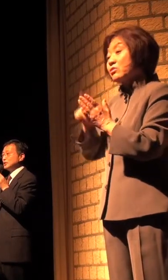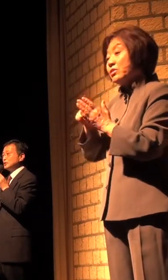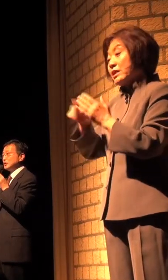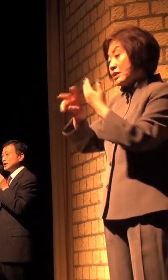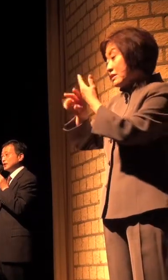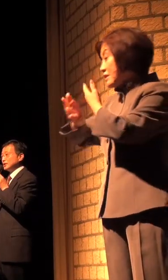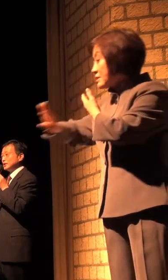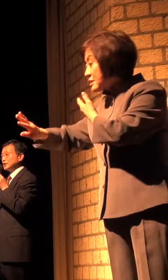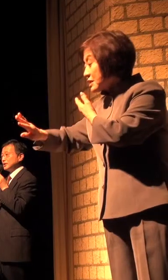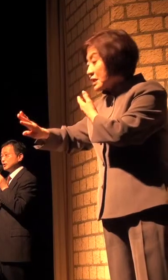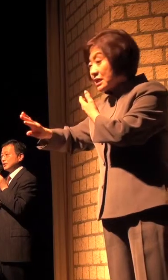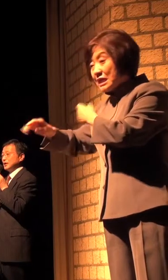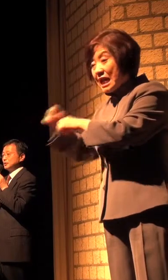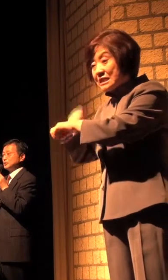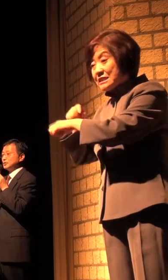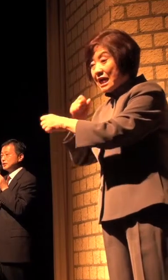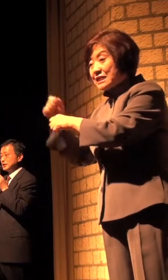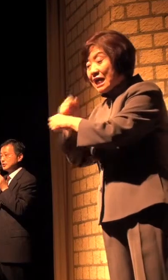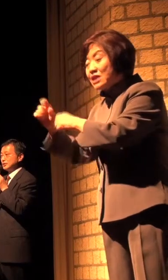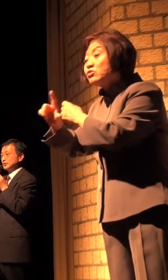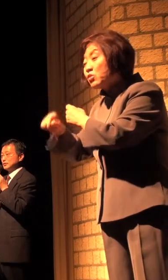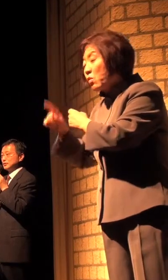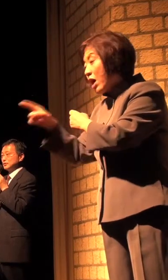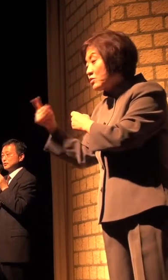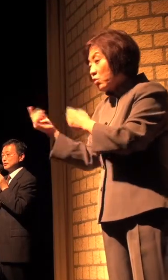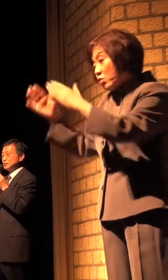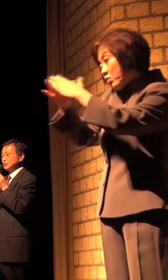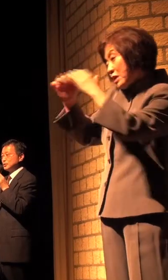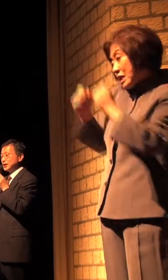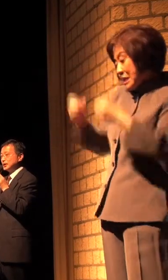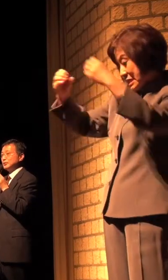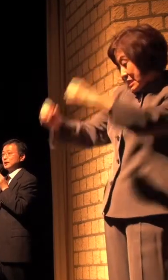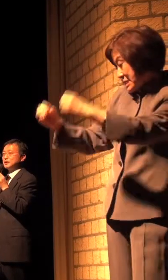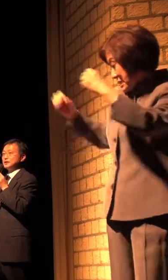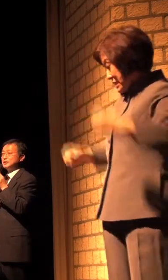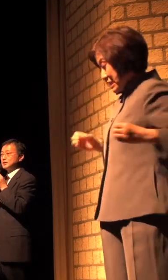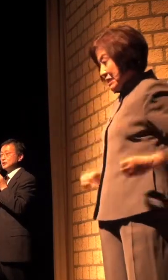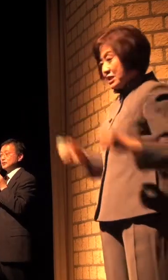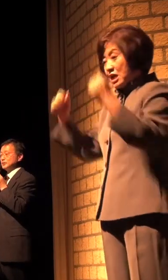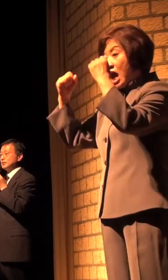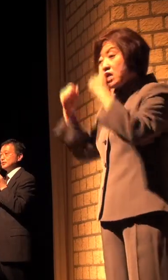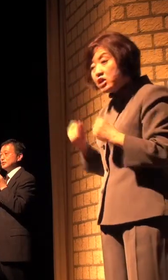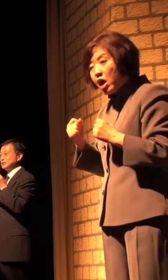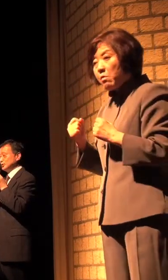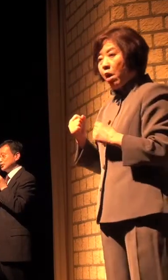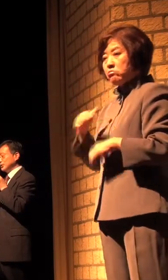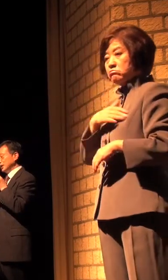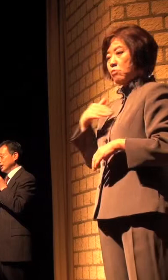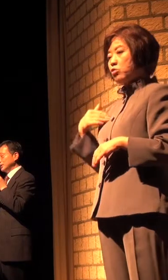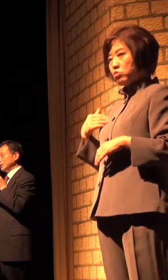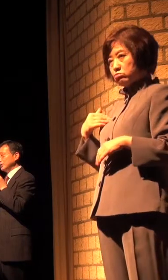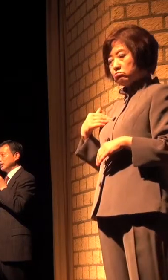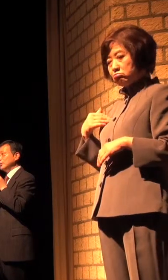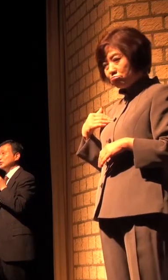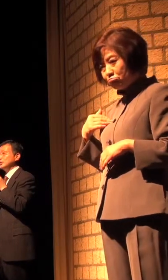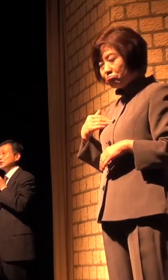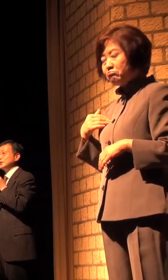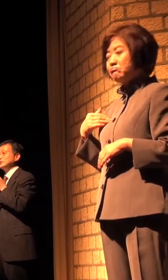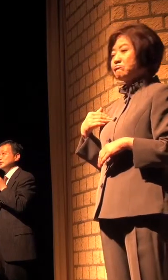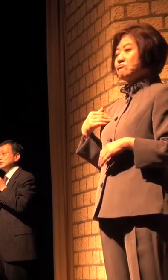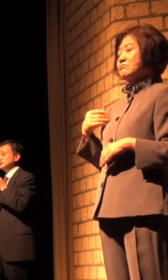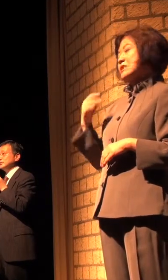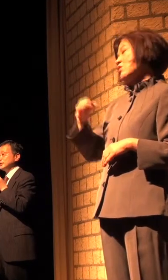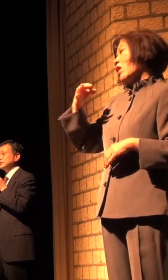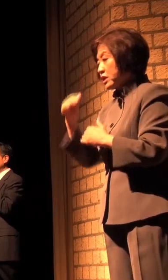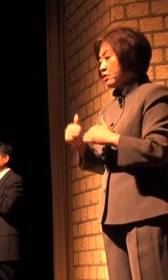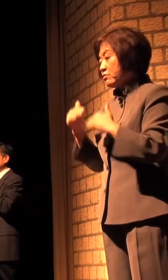に逃げる余裕がない時はそこに逃げると、そこに入れば助かるというもので、これはもっと安